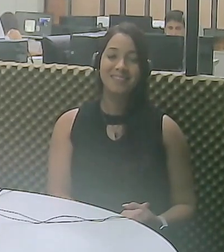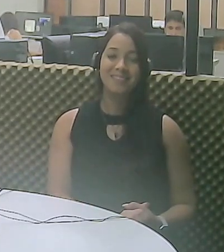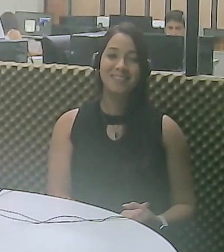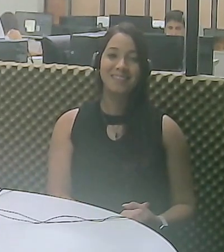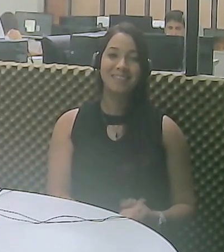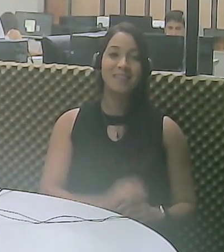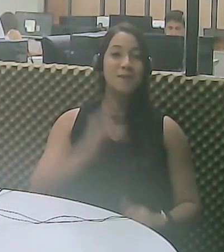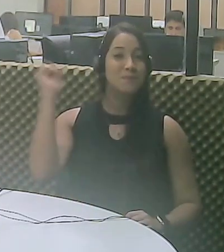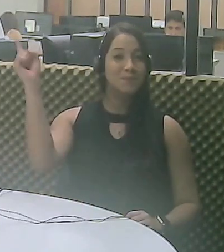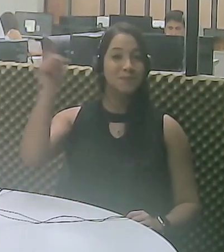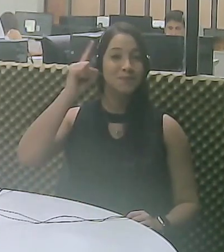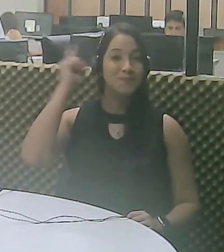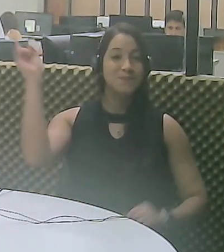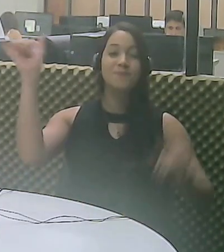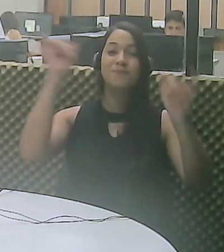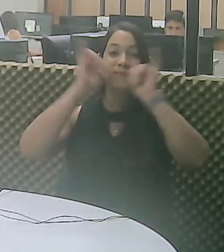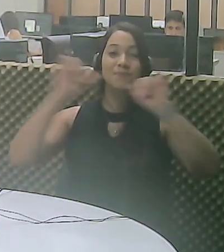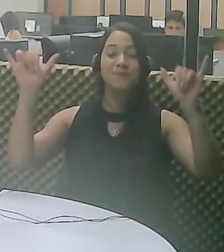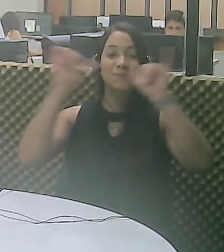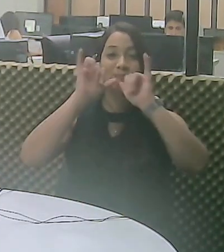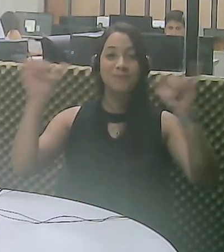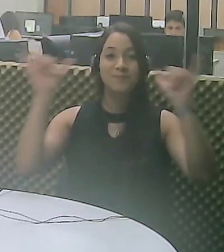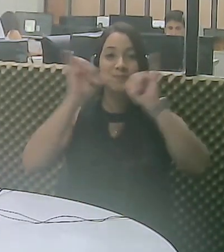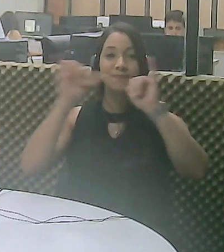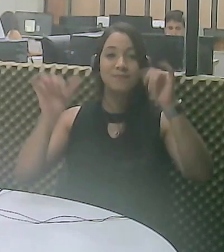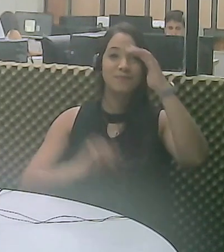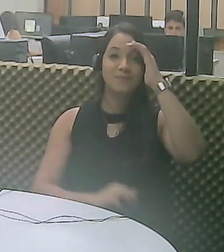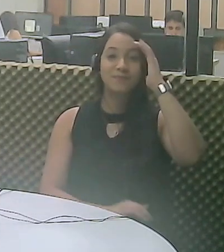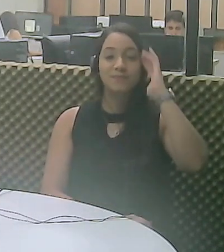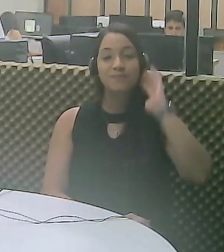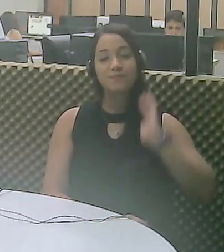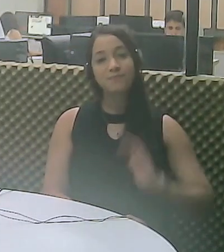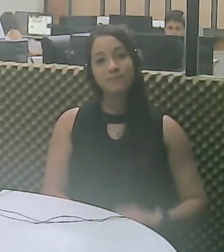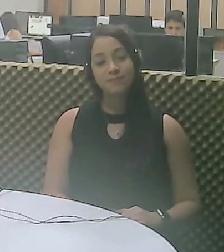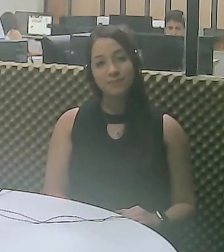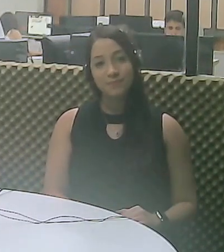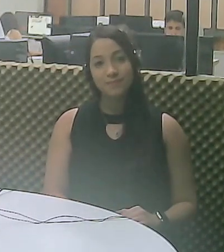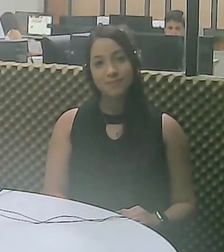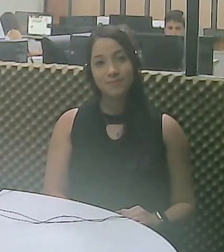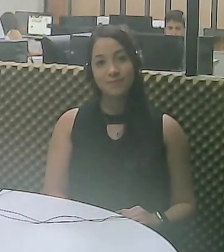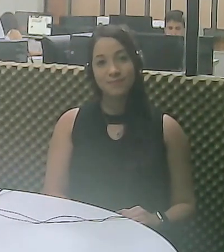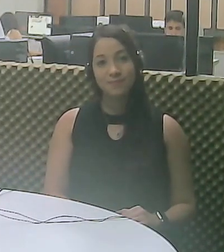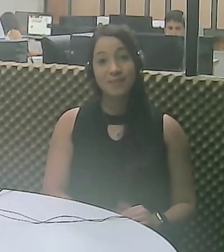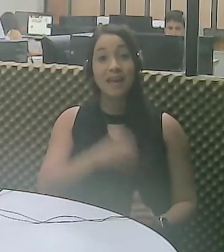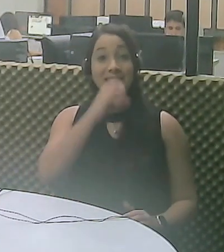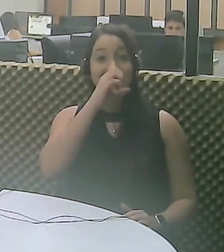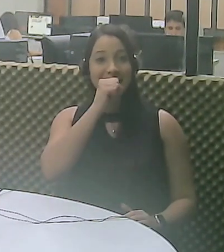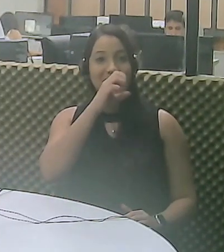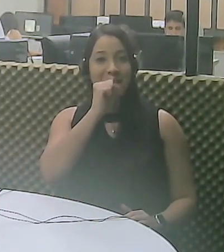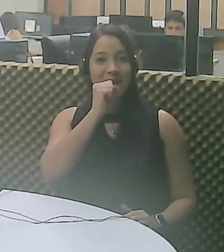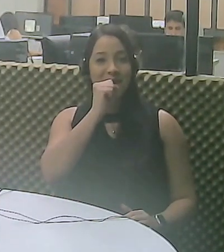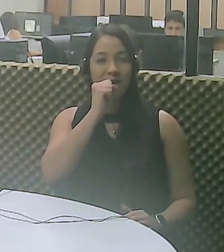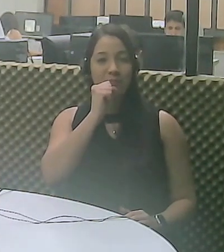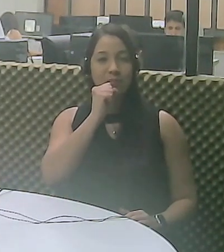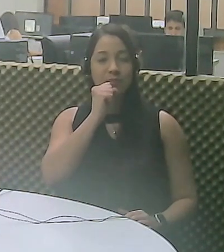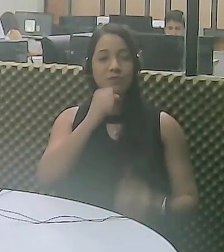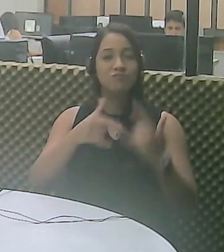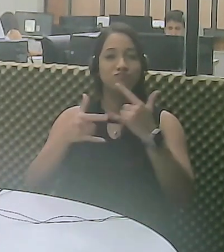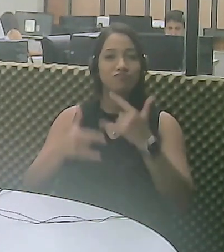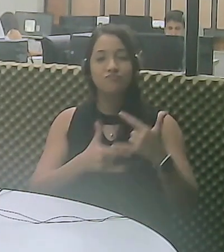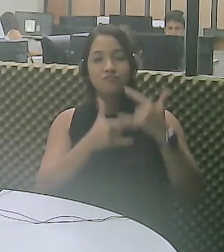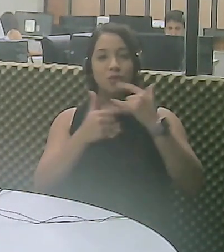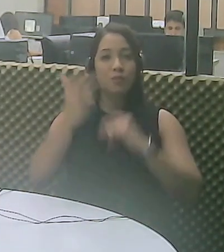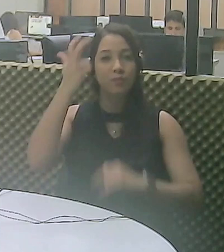Giro de notícias. O sábado foi de Conferência Municipal